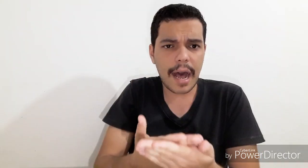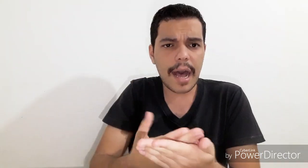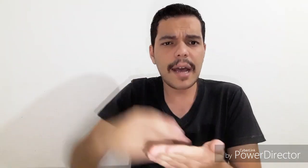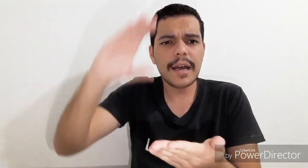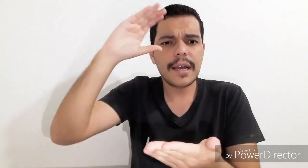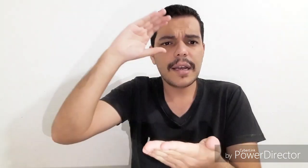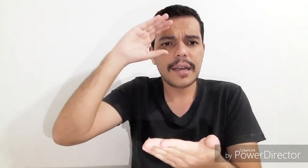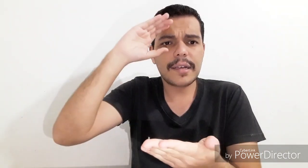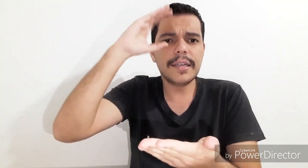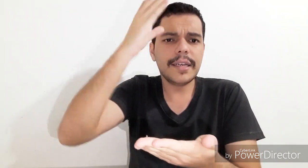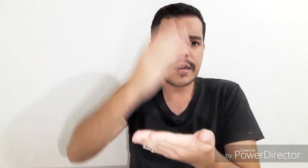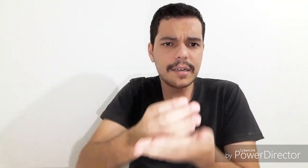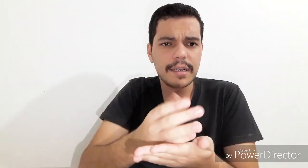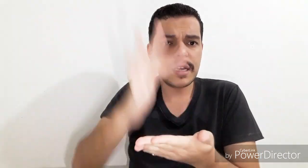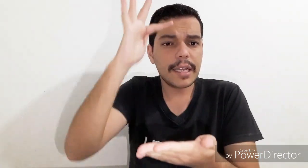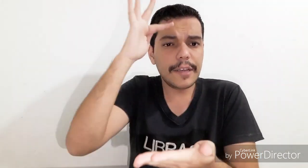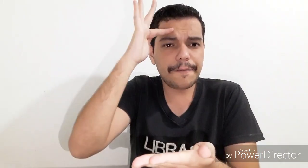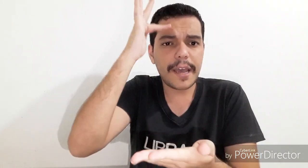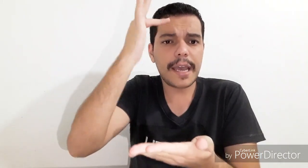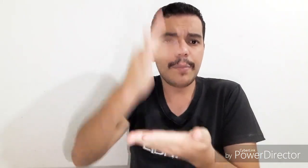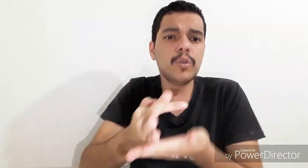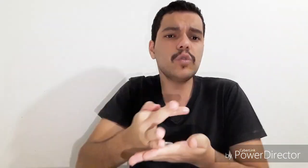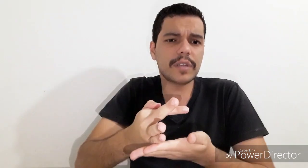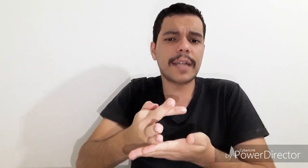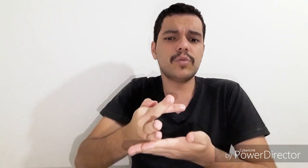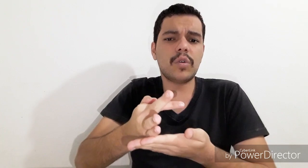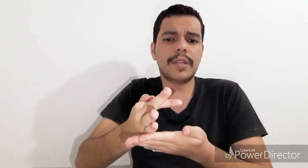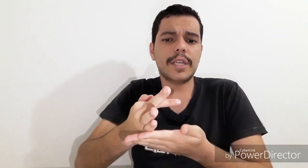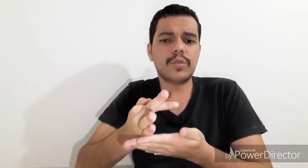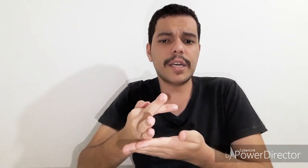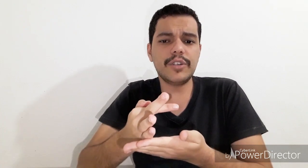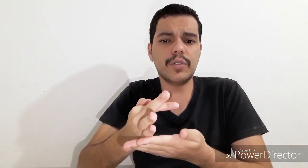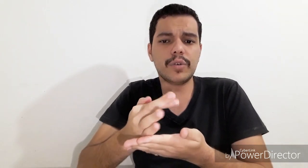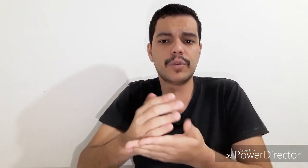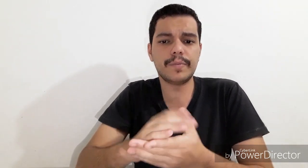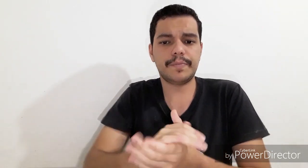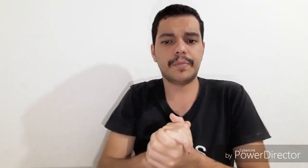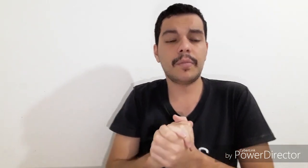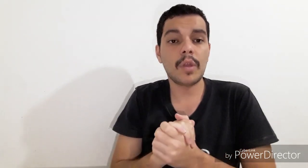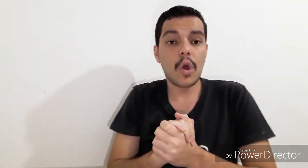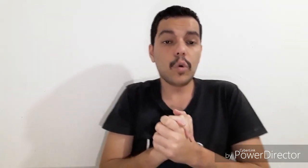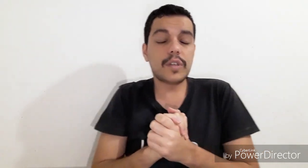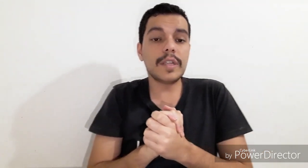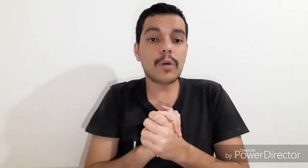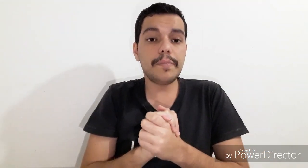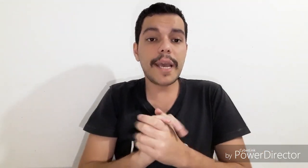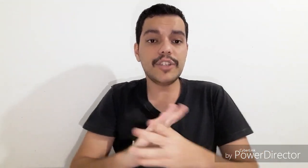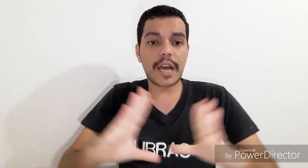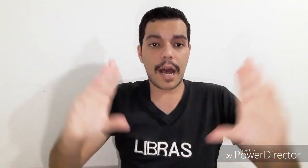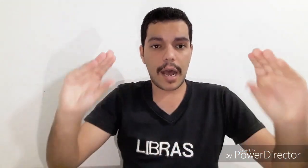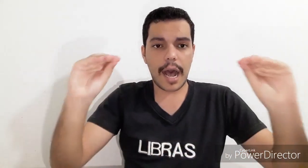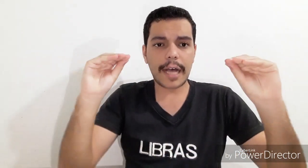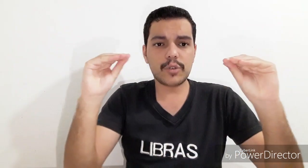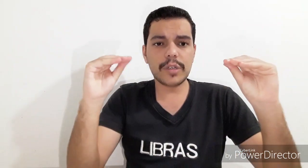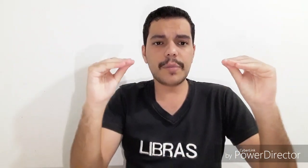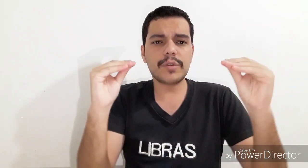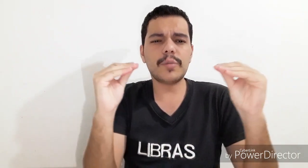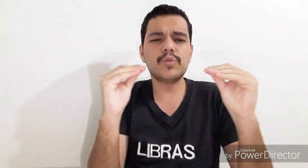Acreditar, crer e fé, muito usado no contexto religioso. O sinal de beijar, as duas mãos em